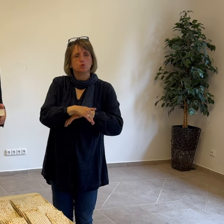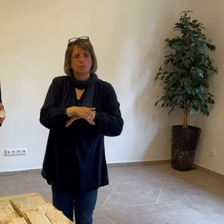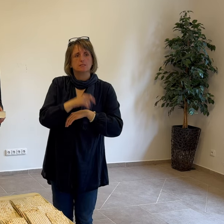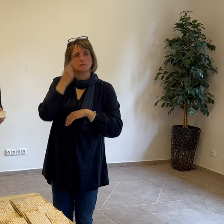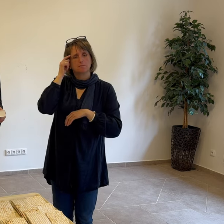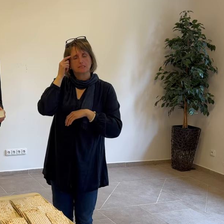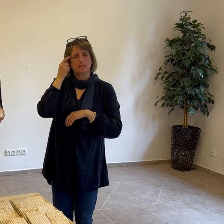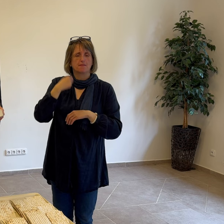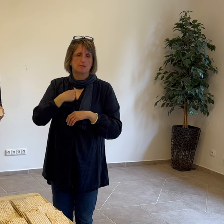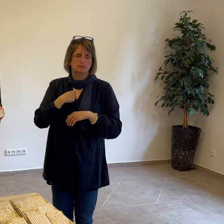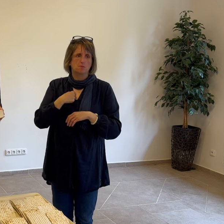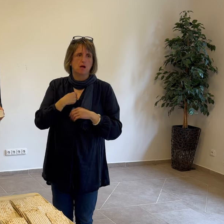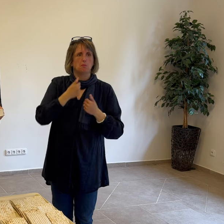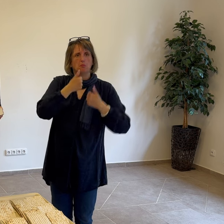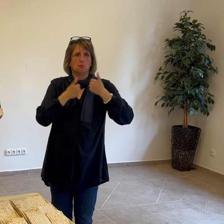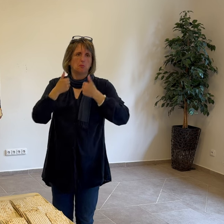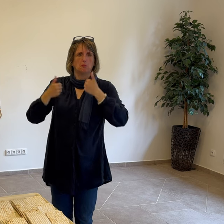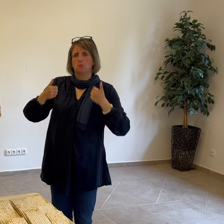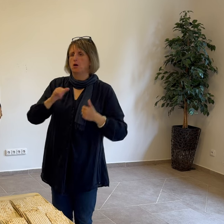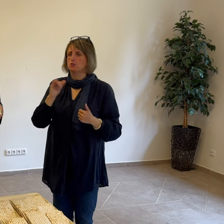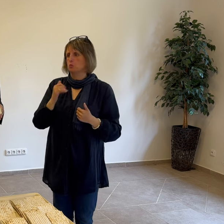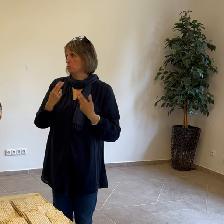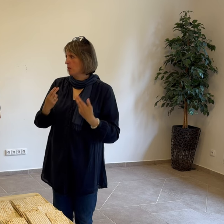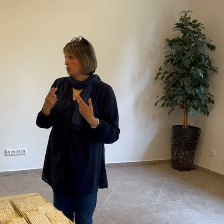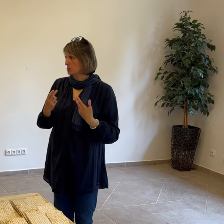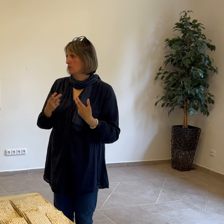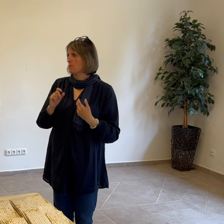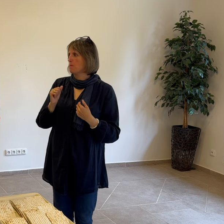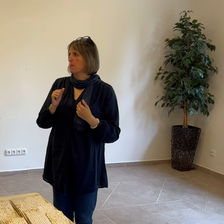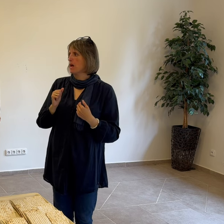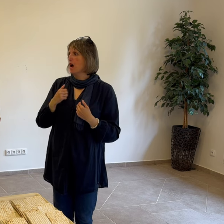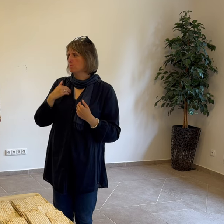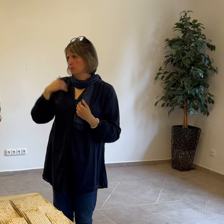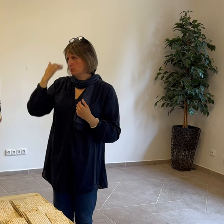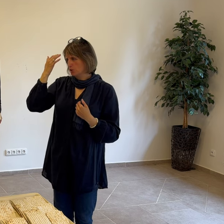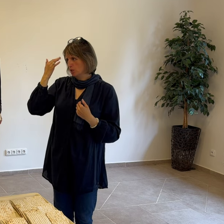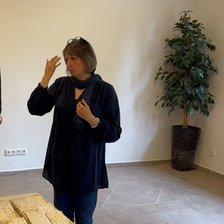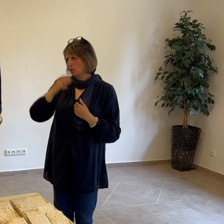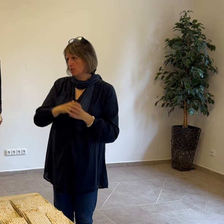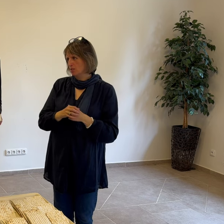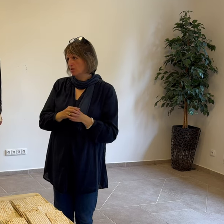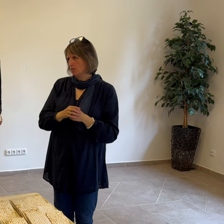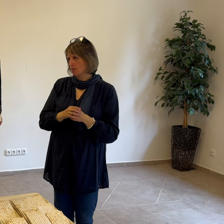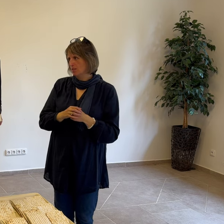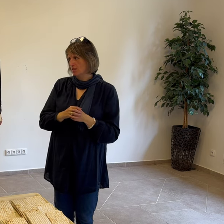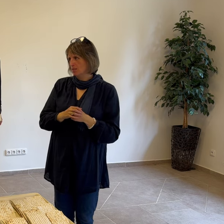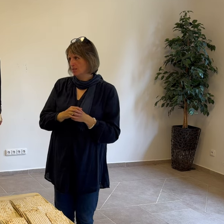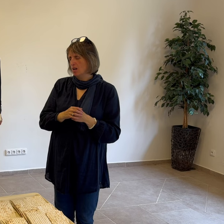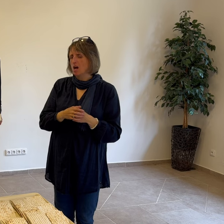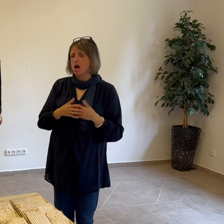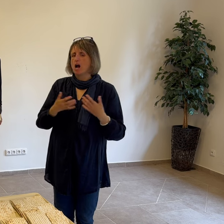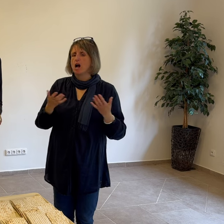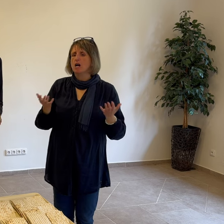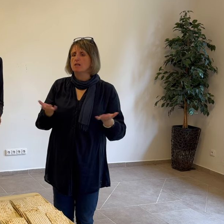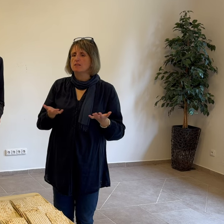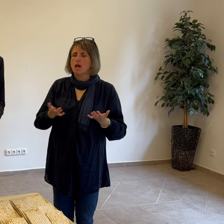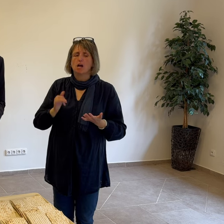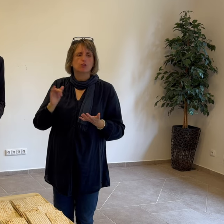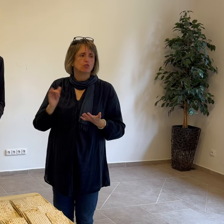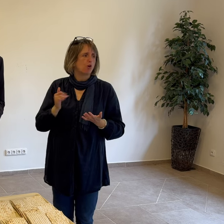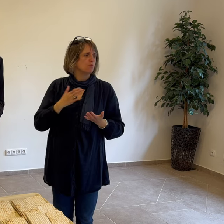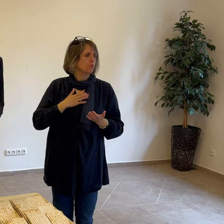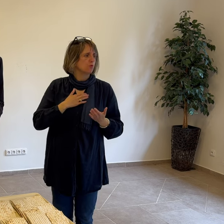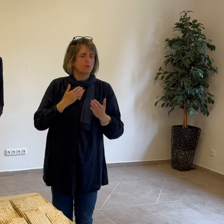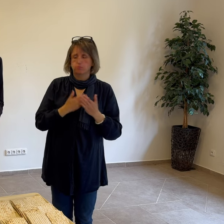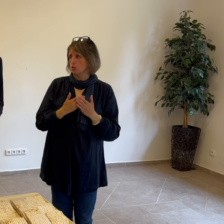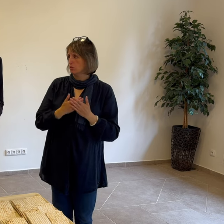v tom korintu mysleli na sebe jak se nají tak uvažoval jsem nad tím Kde jsou moje myšlenky když je večeře